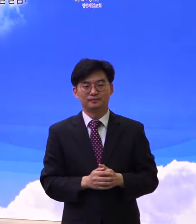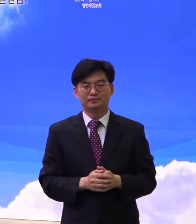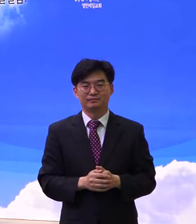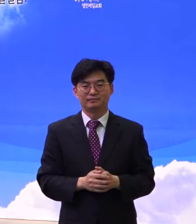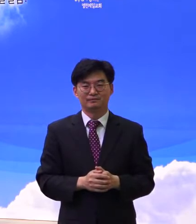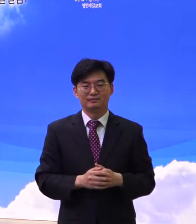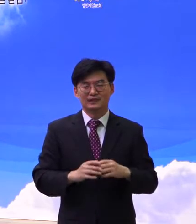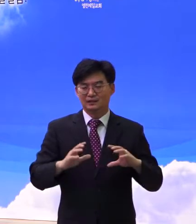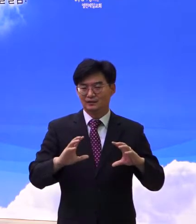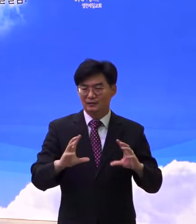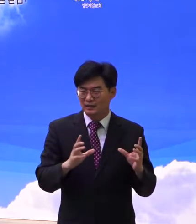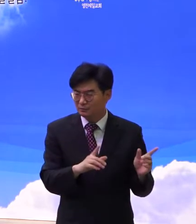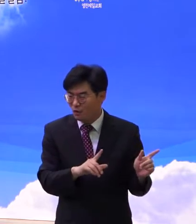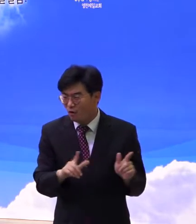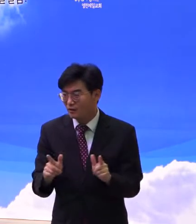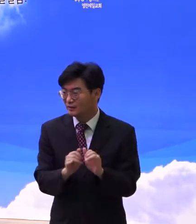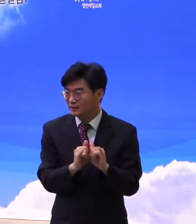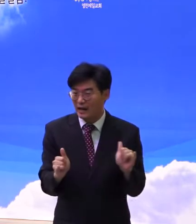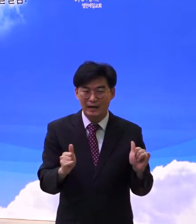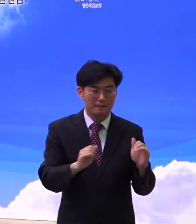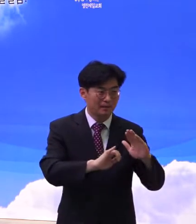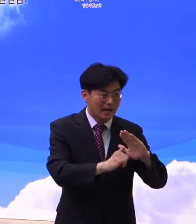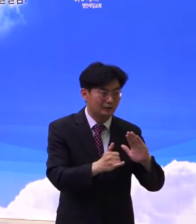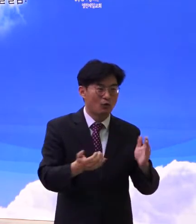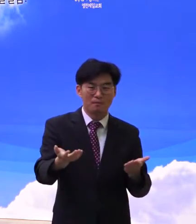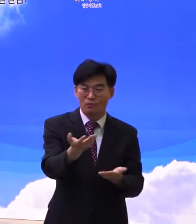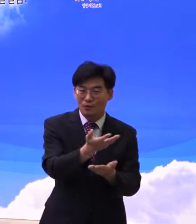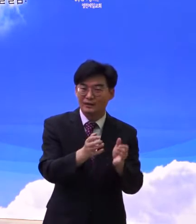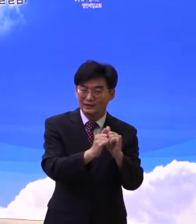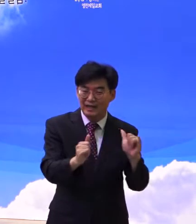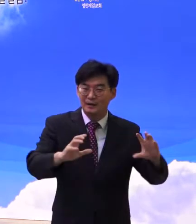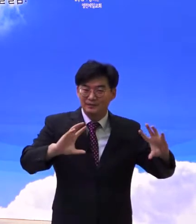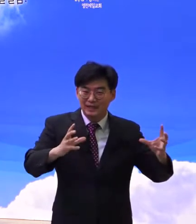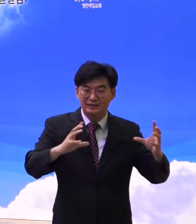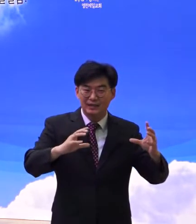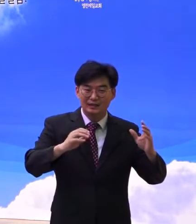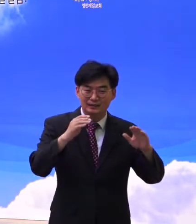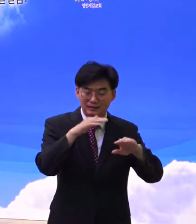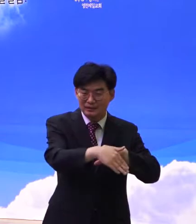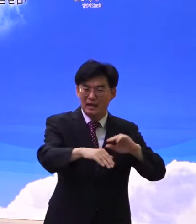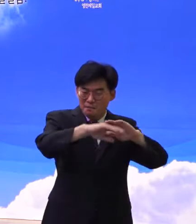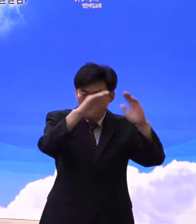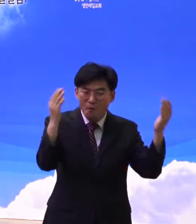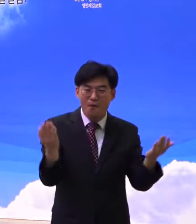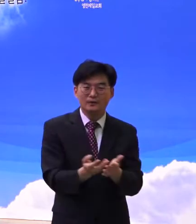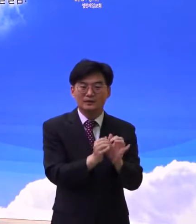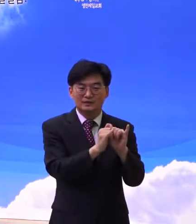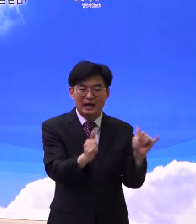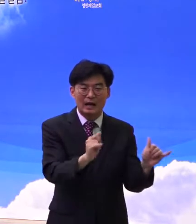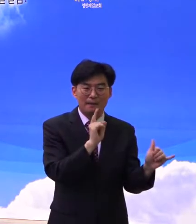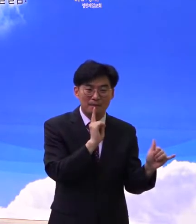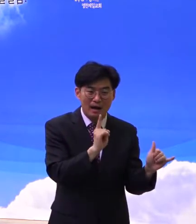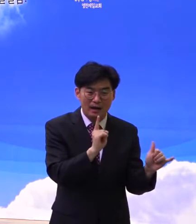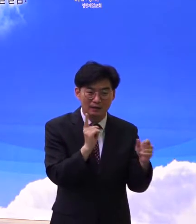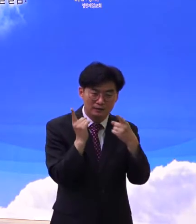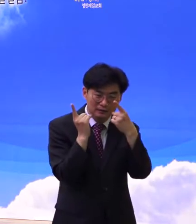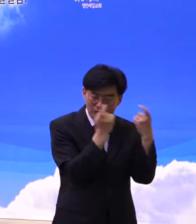많은 사람들이, 내 주변에 있는 심지어 가족들까지도, 내 친한 친구까지도 그거 안 돼, 불가능해, 할 수